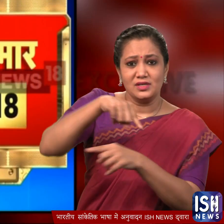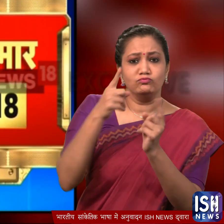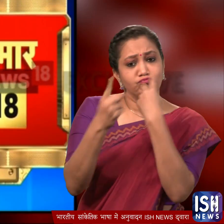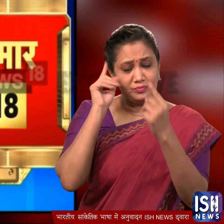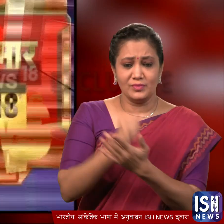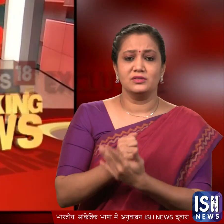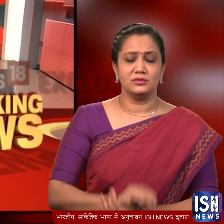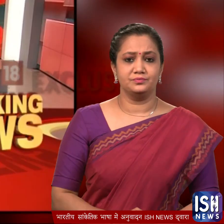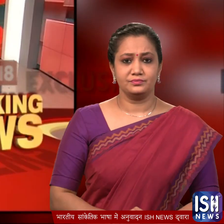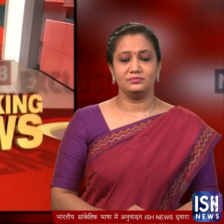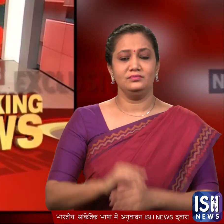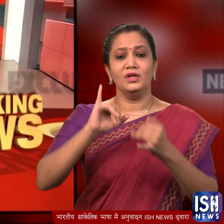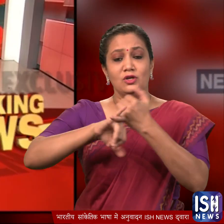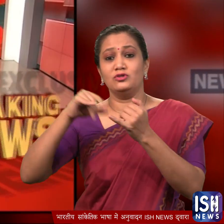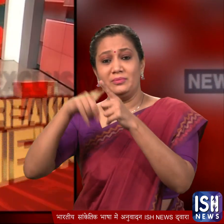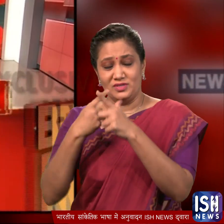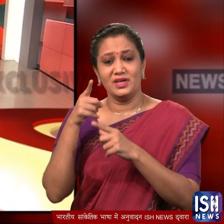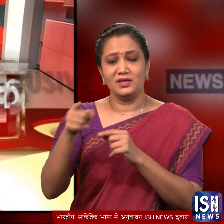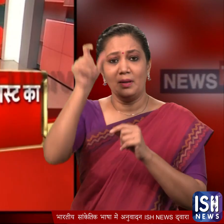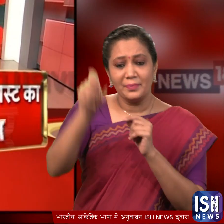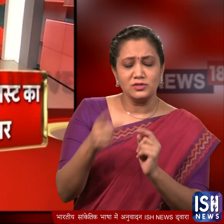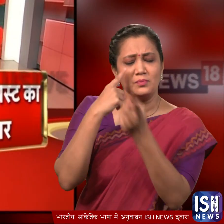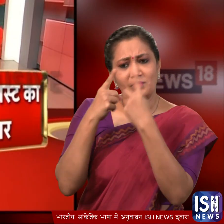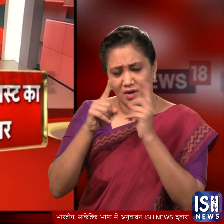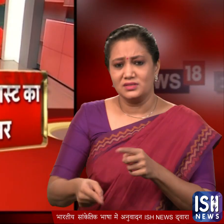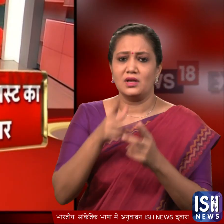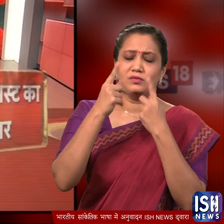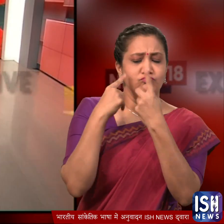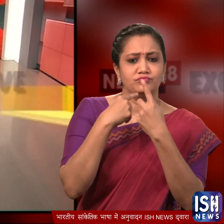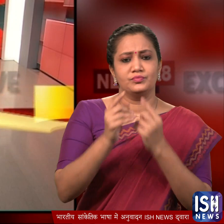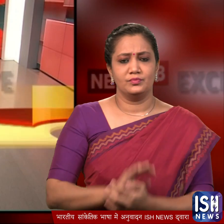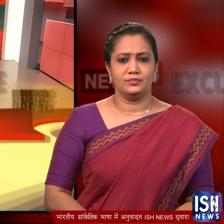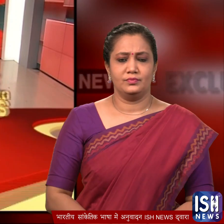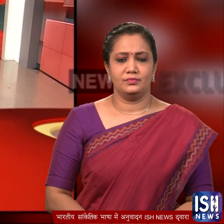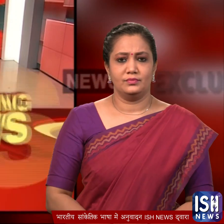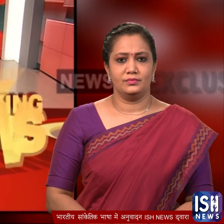मामले में जांच के आदेश दिए हैं। उपचुनाव आयुक्त सुदीप जैन को जांच करने के लिए कहा गया है।